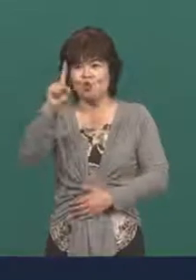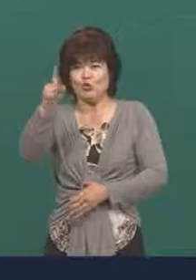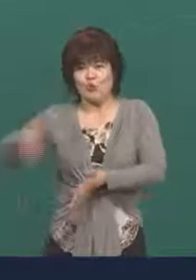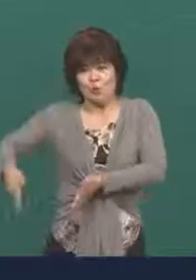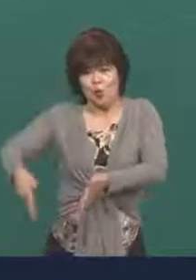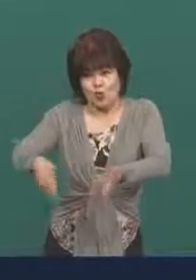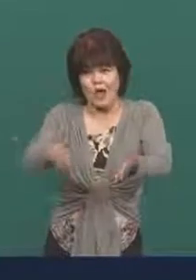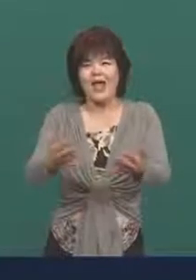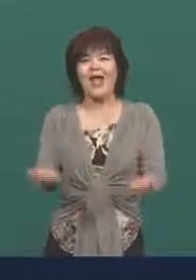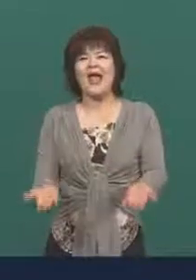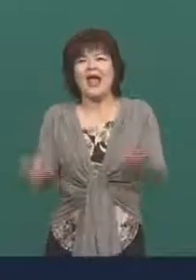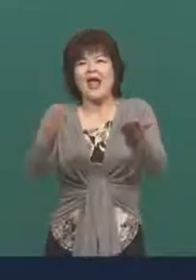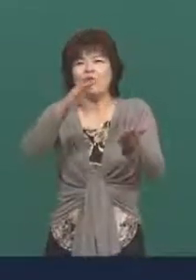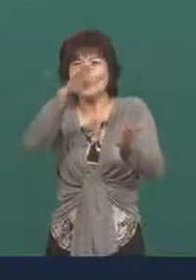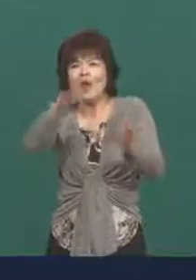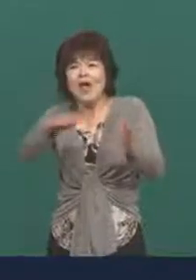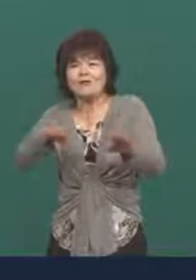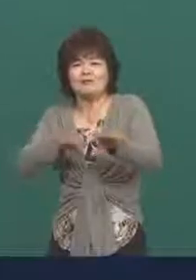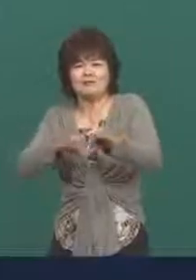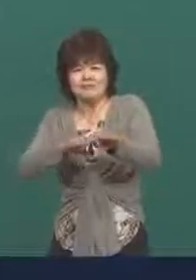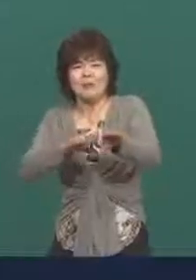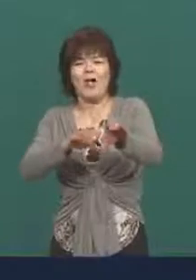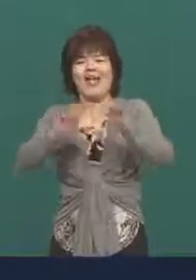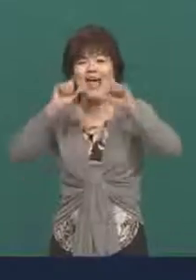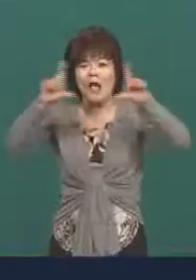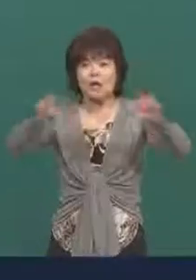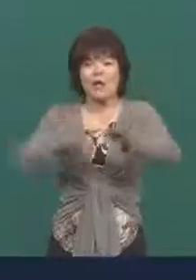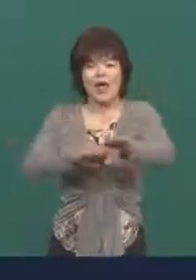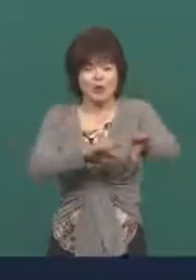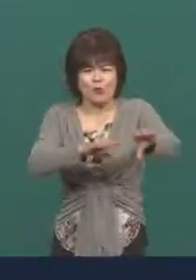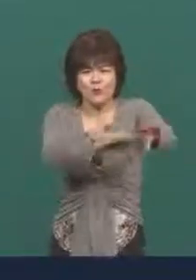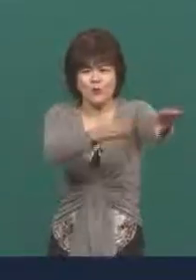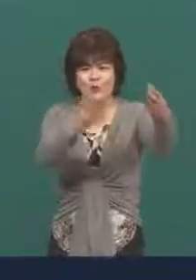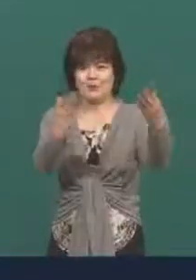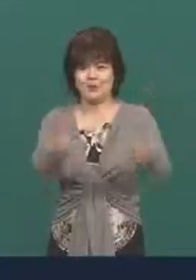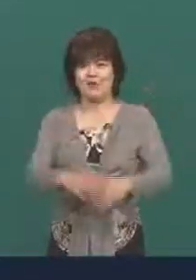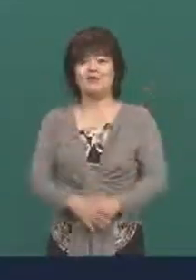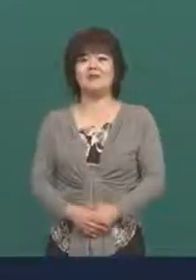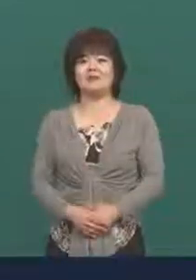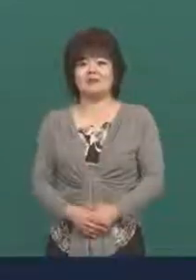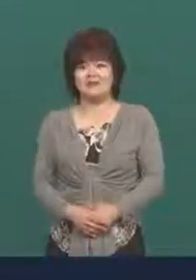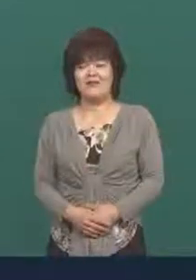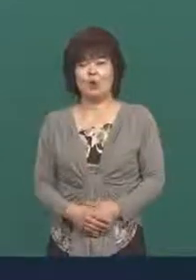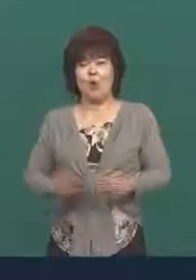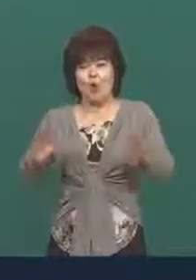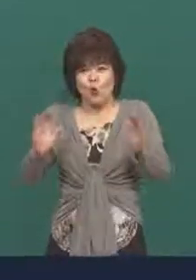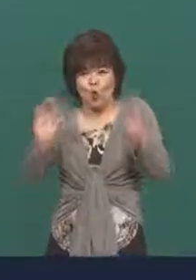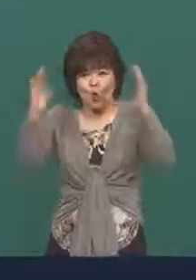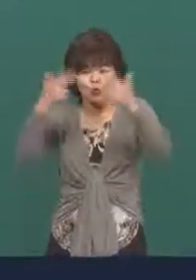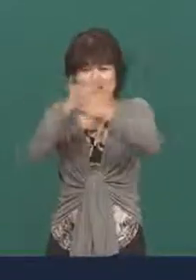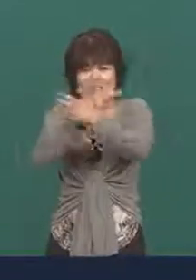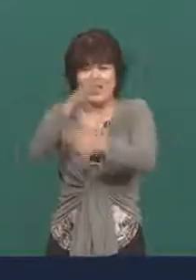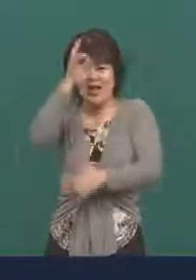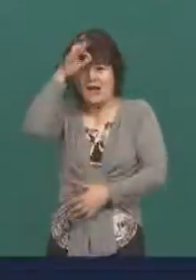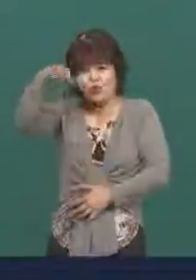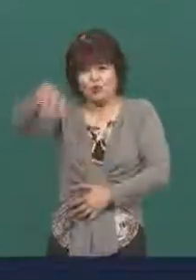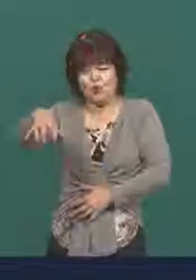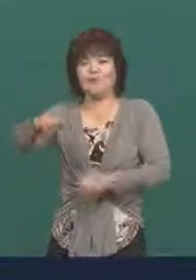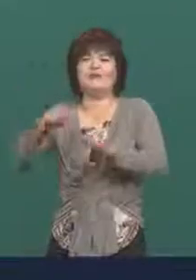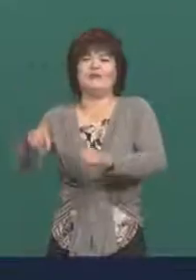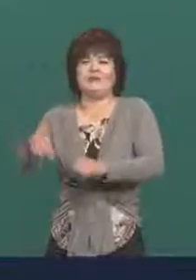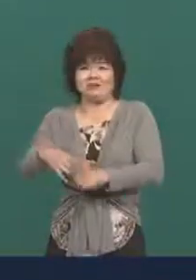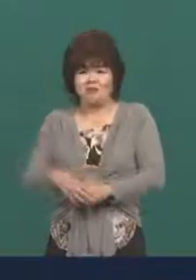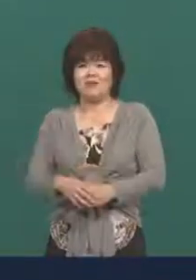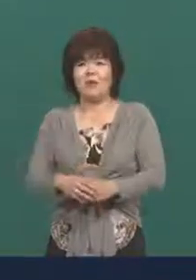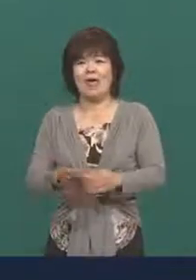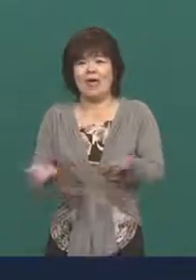道161号では軽トラックによる啓発パレードが行われました。大津北